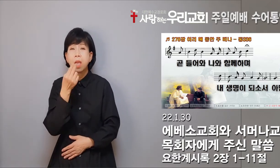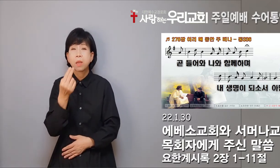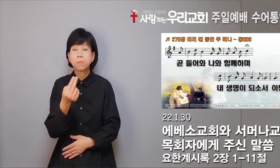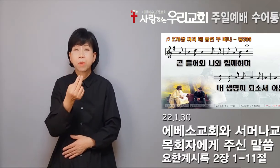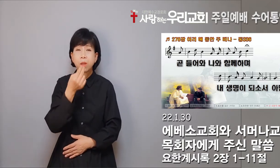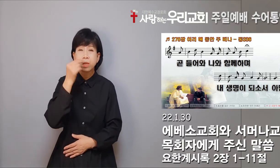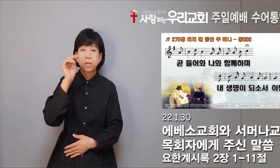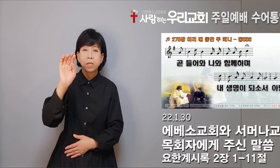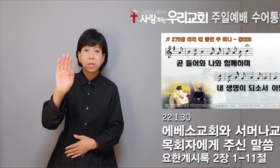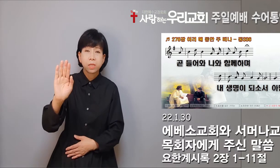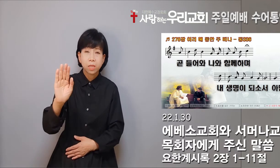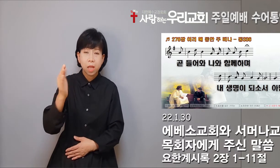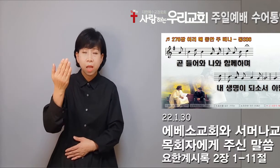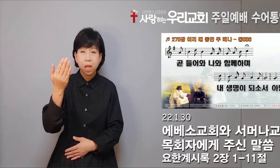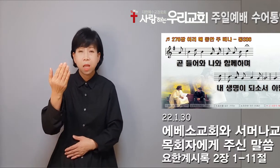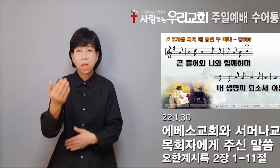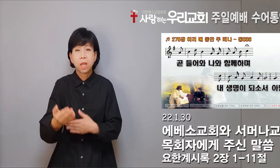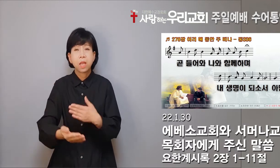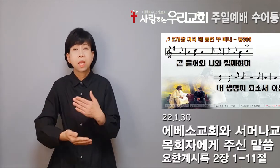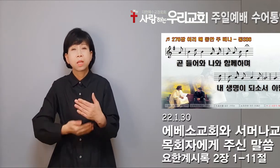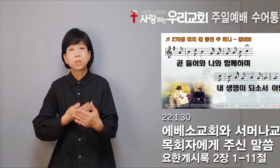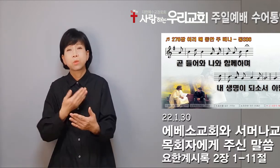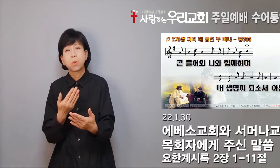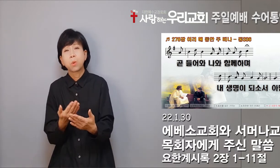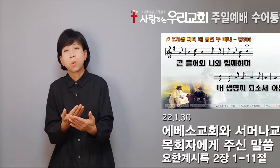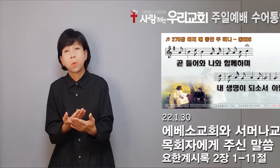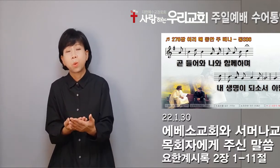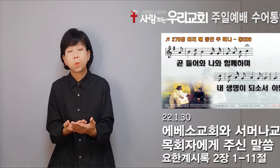내 생명이